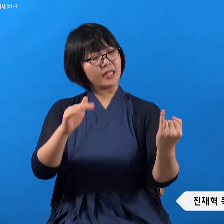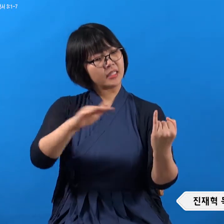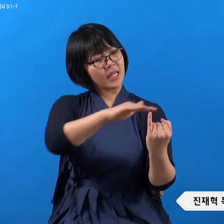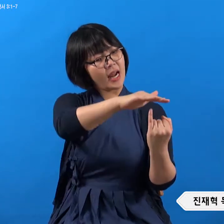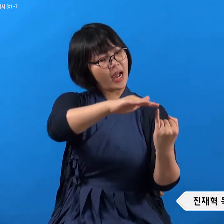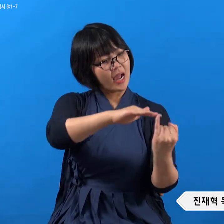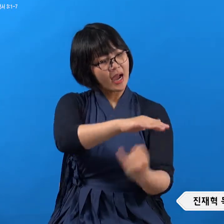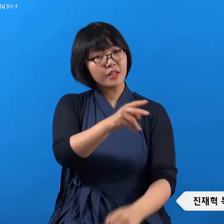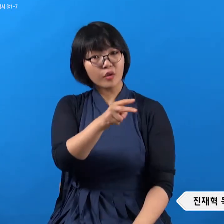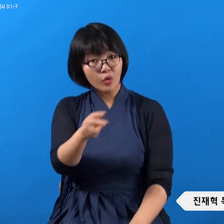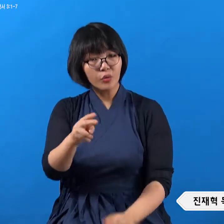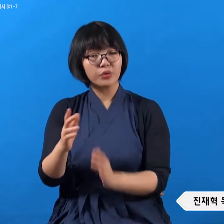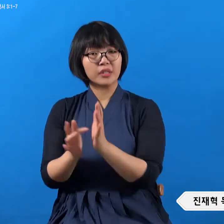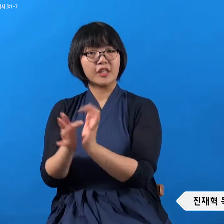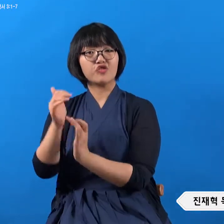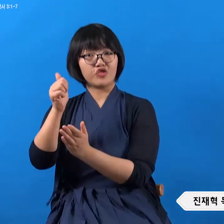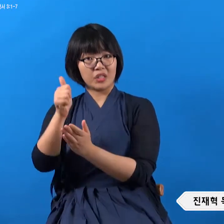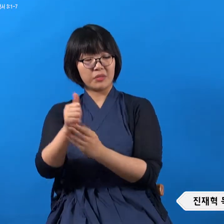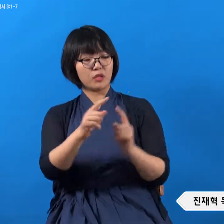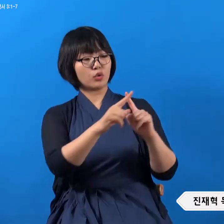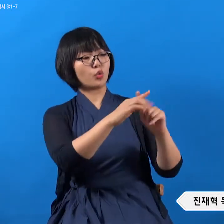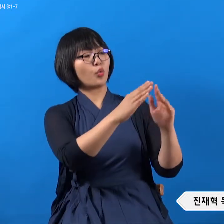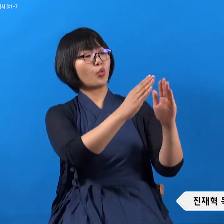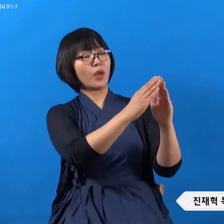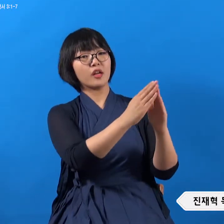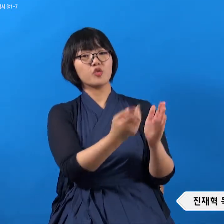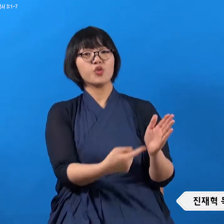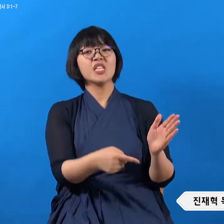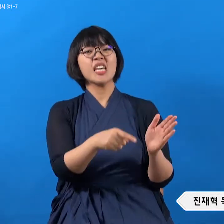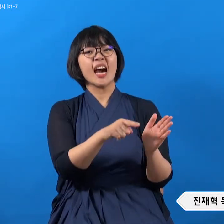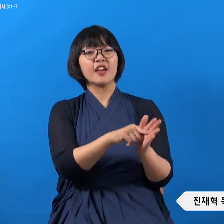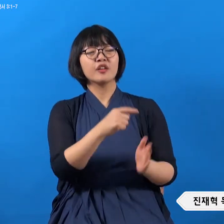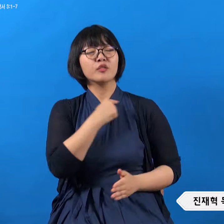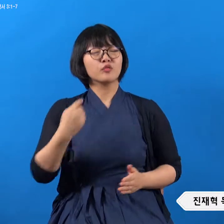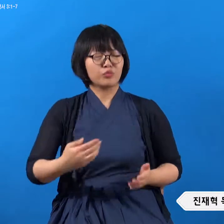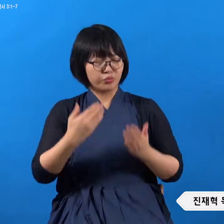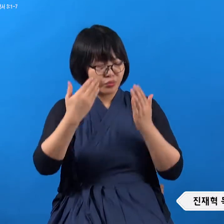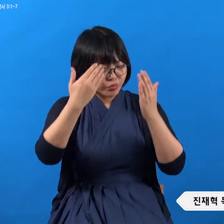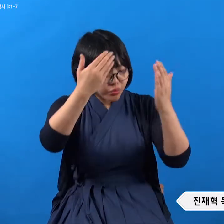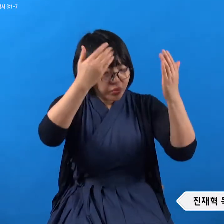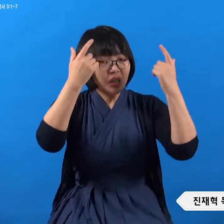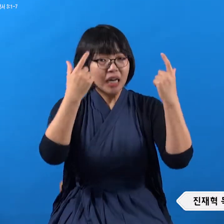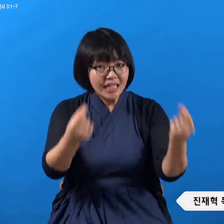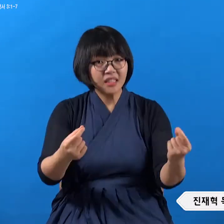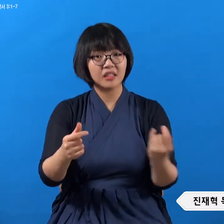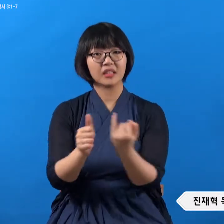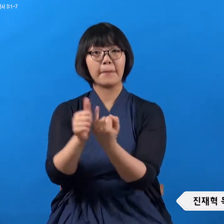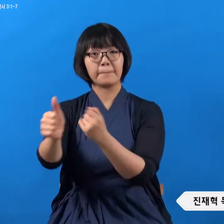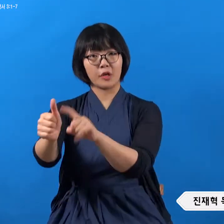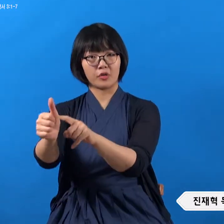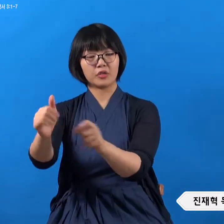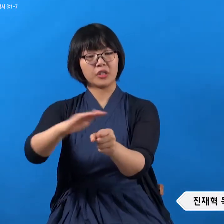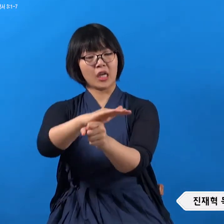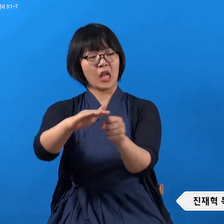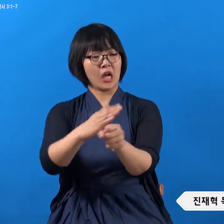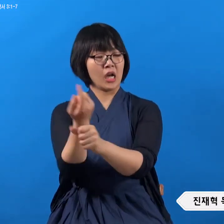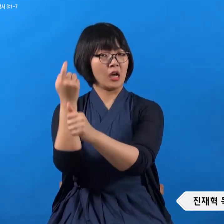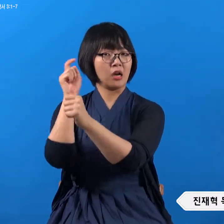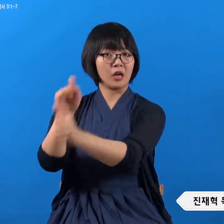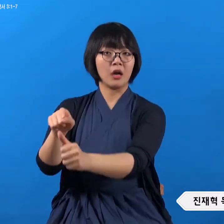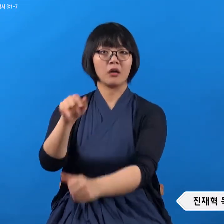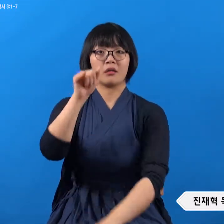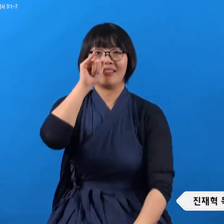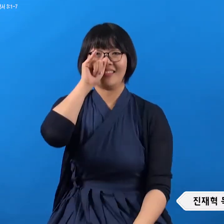그리스도께서 교회를 위하여 자신을 주심같이 하라라고 말씀하시며, 아내를 향한